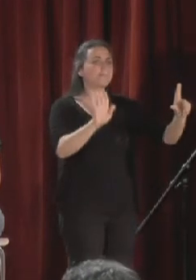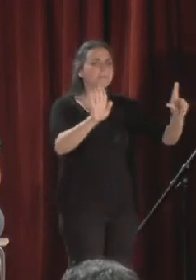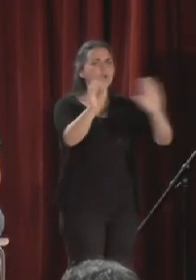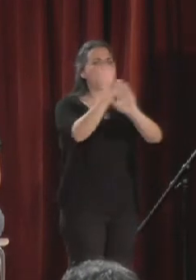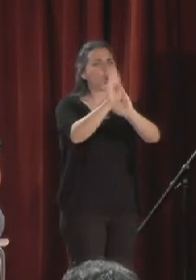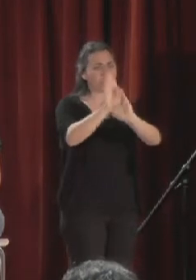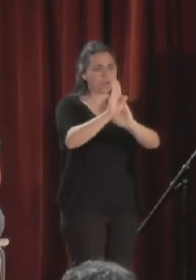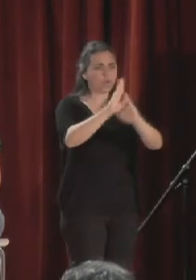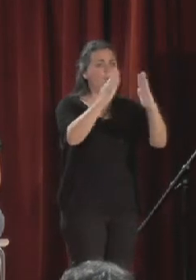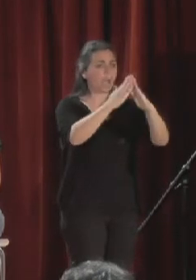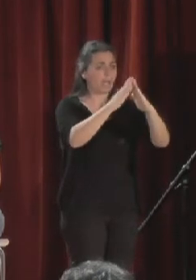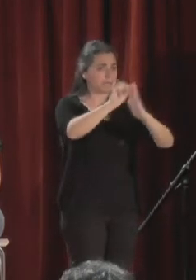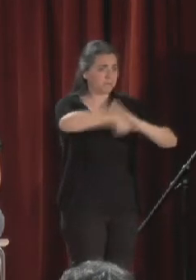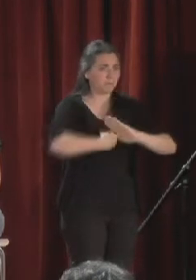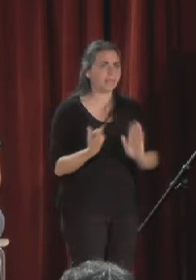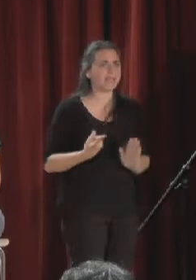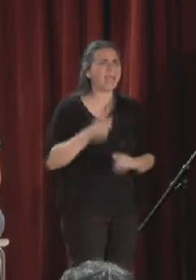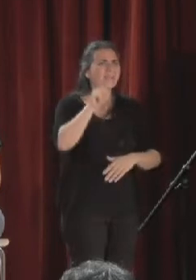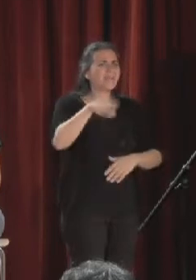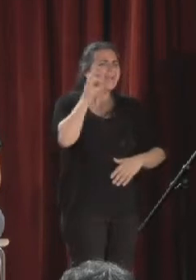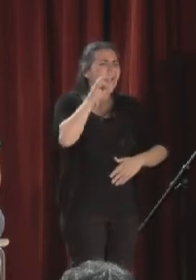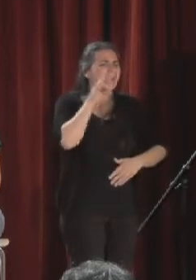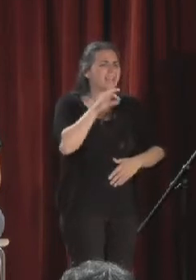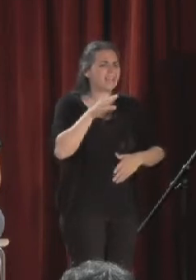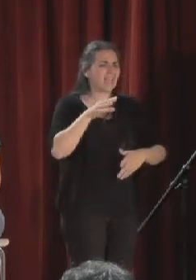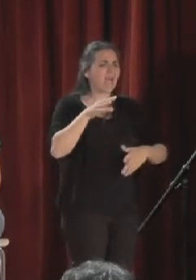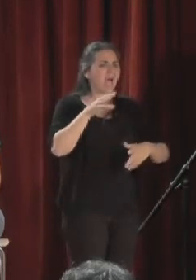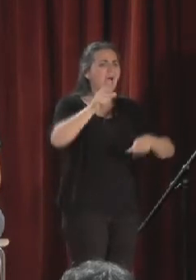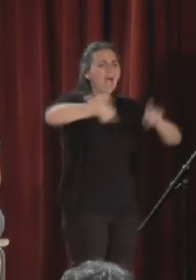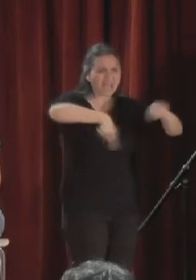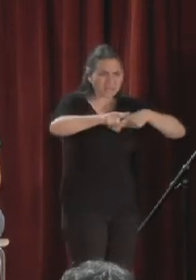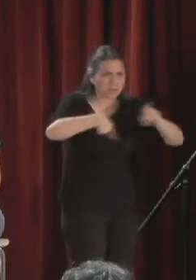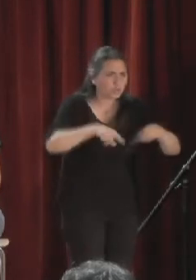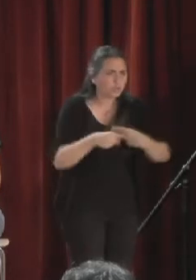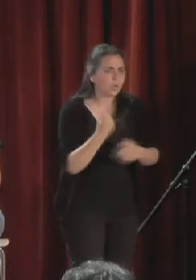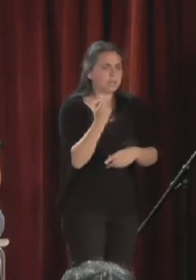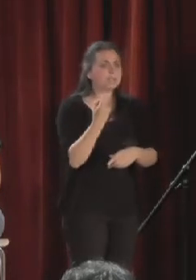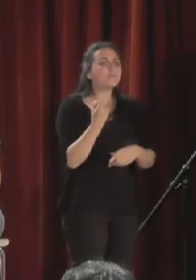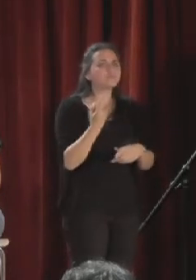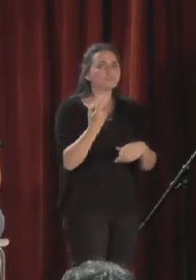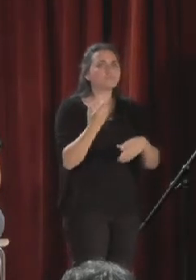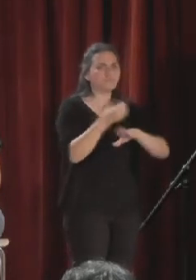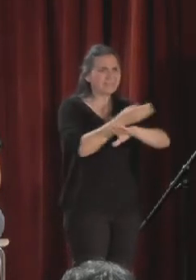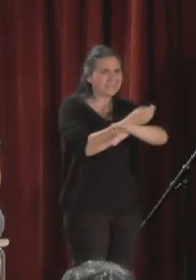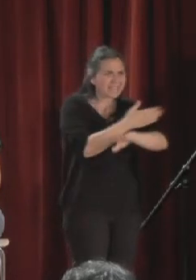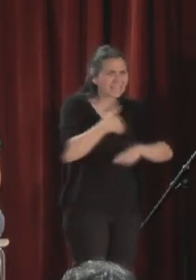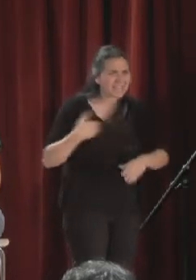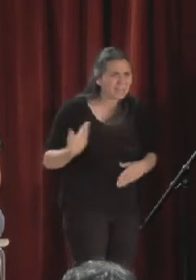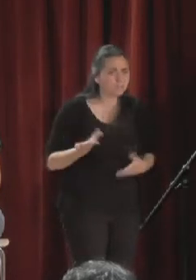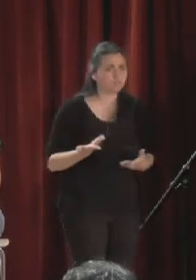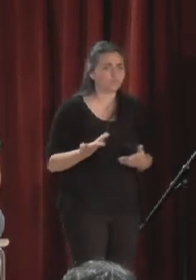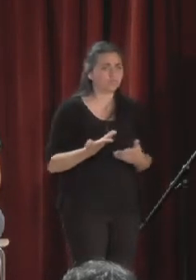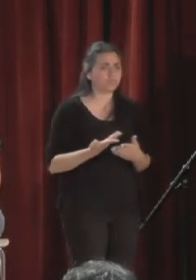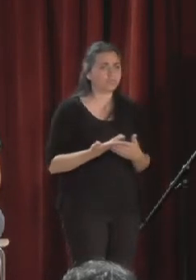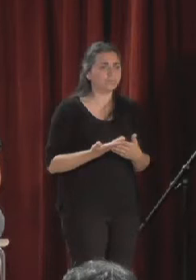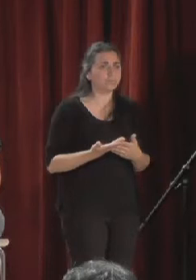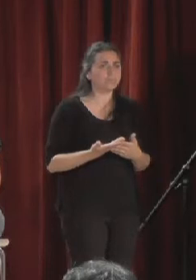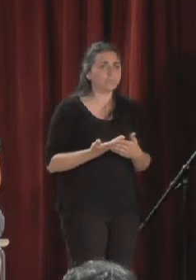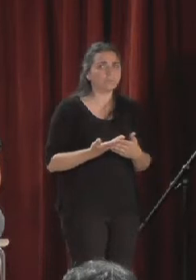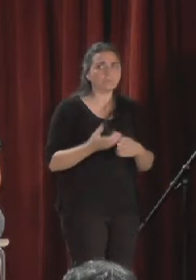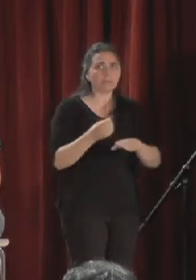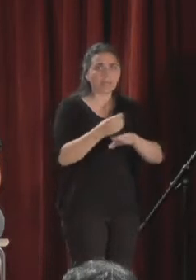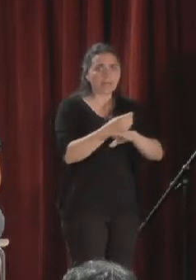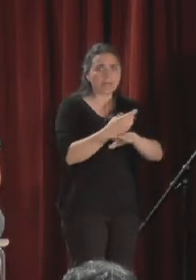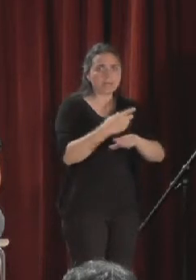con infraestructuras. Temos que vertebrar o noso territorio, nos queremos ferrocarril, nos creemos que temos que